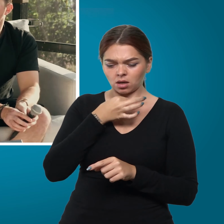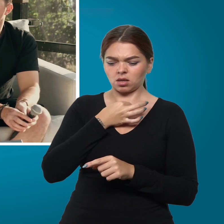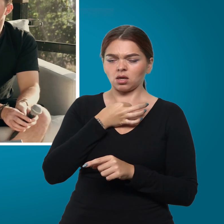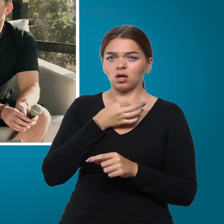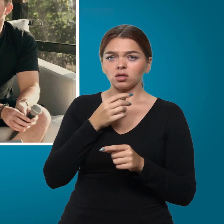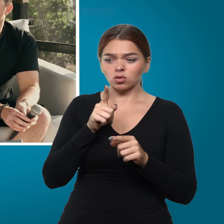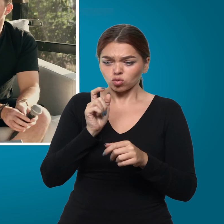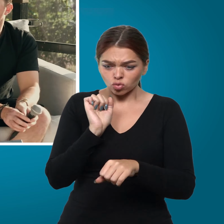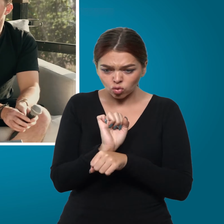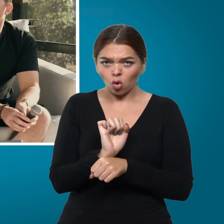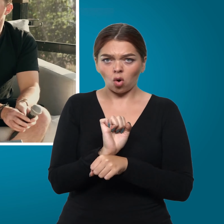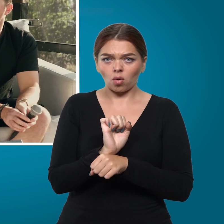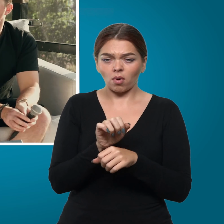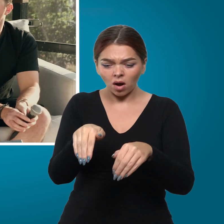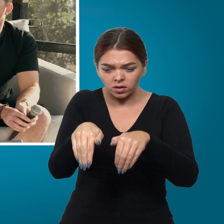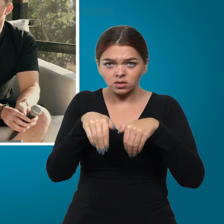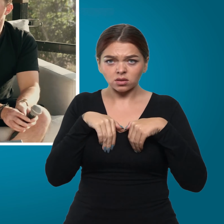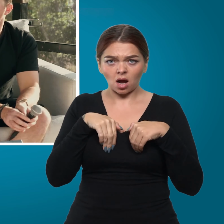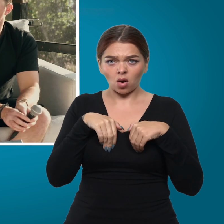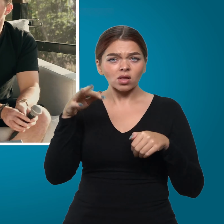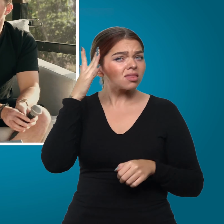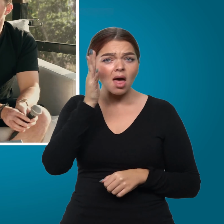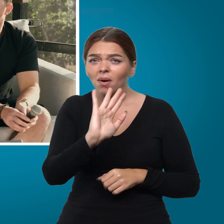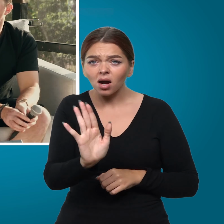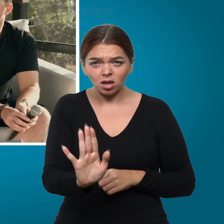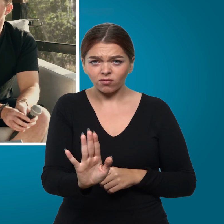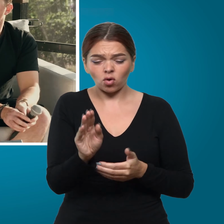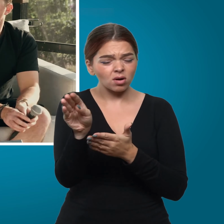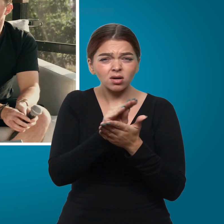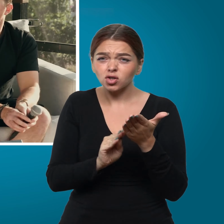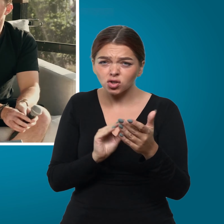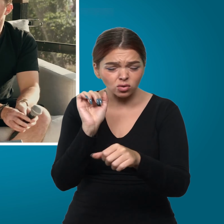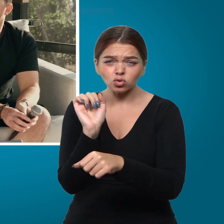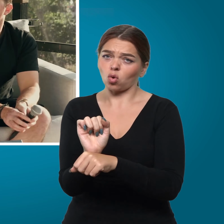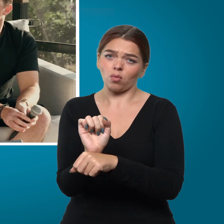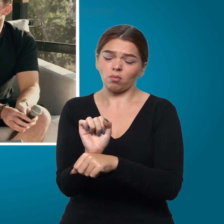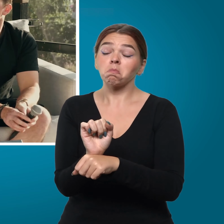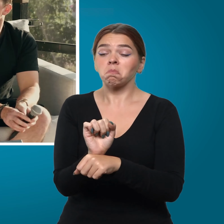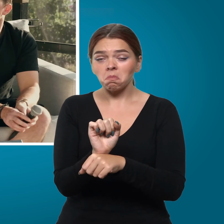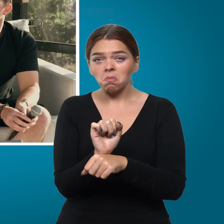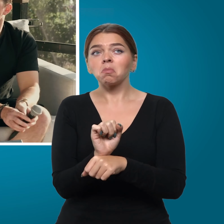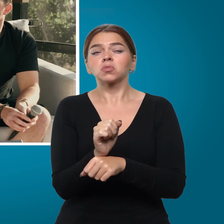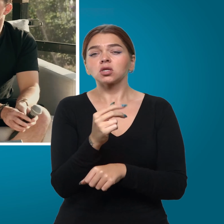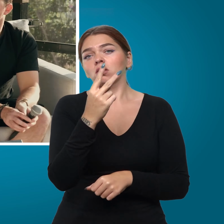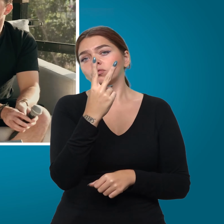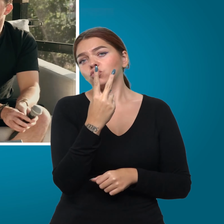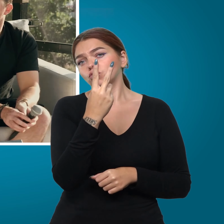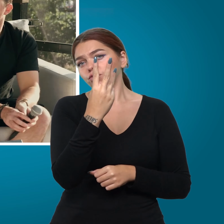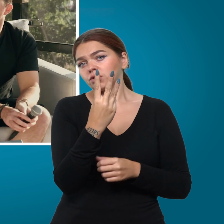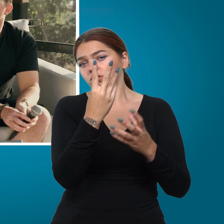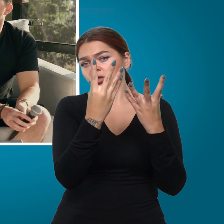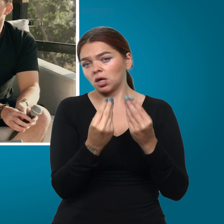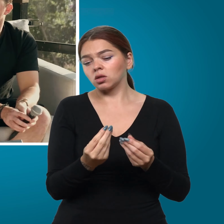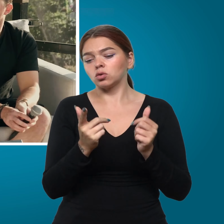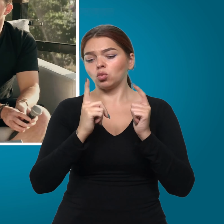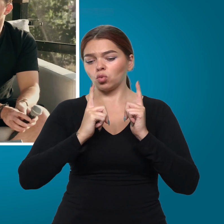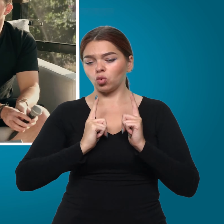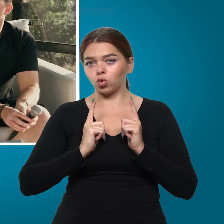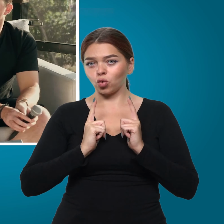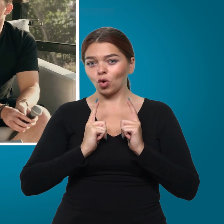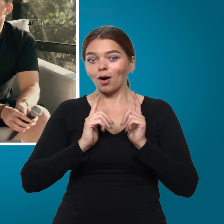nei man gaunasi, niekam čia neįdomu. Ir tada man kažkas pasakė, tai tu atsitrauk nuo visko. Atsitrauk,